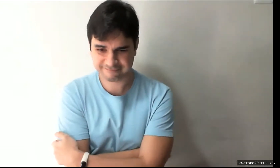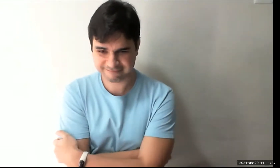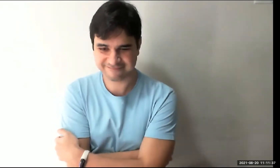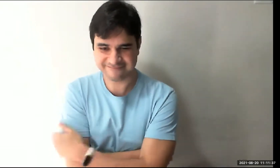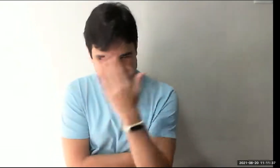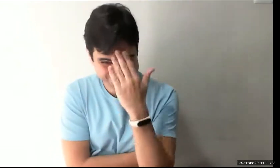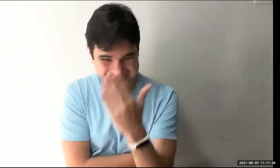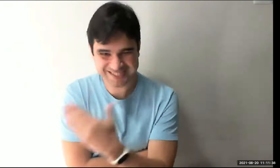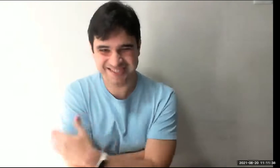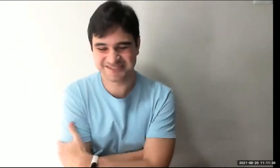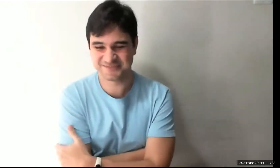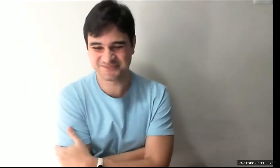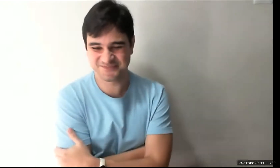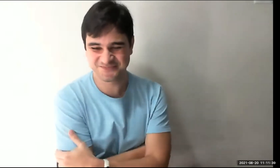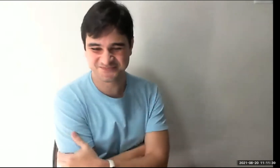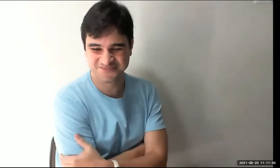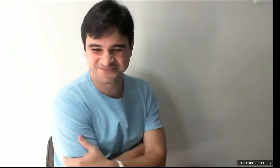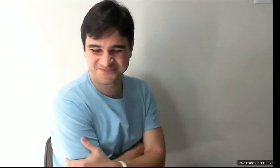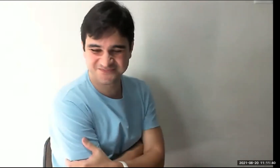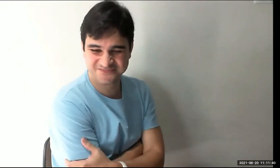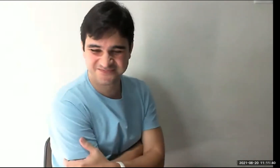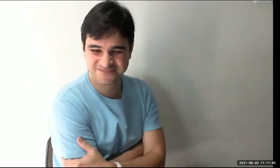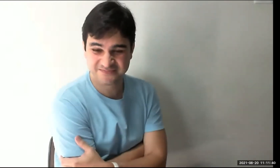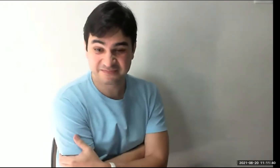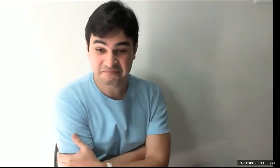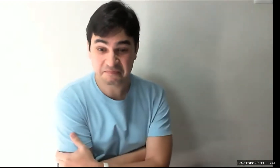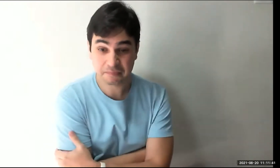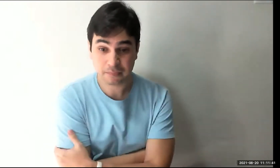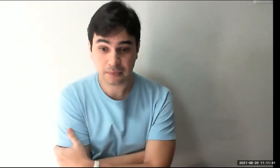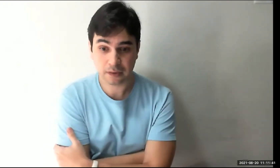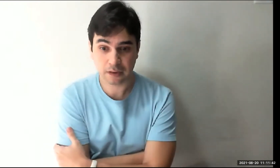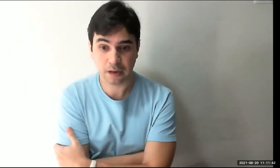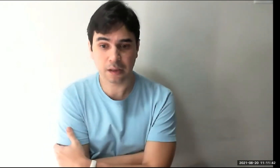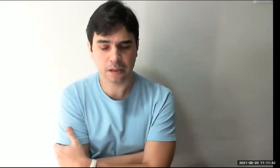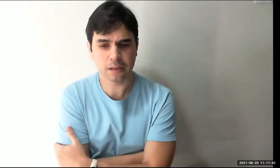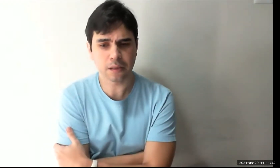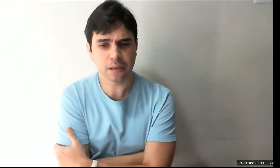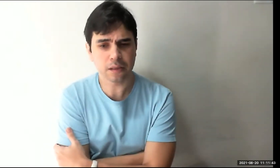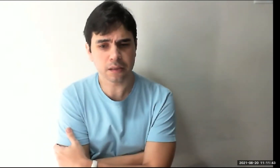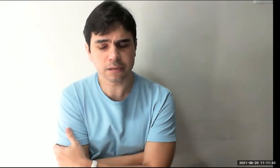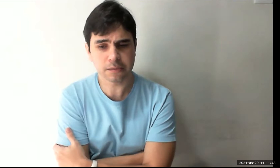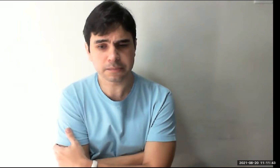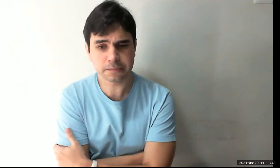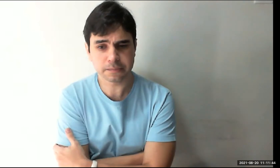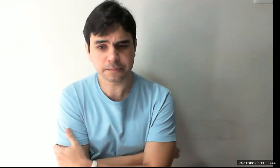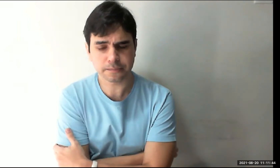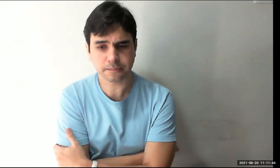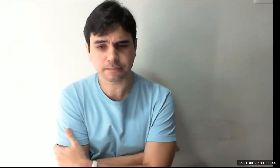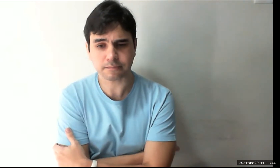como professora do DEBASE, que nós, no segundo trimestre agora, porque nós estamos em